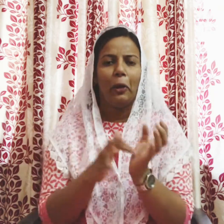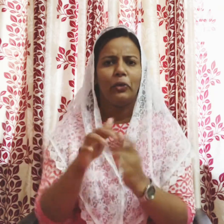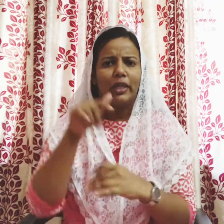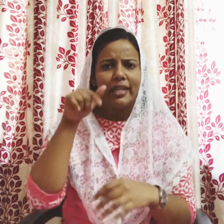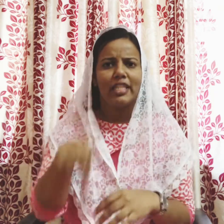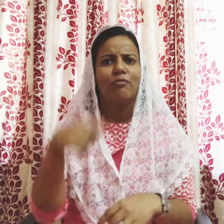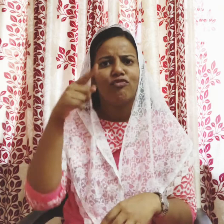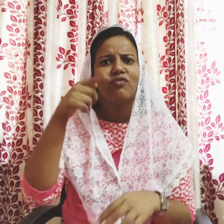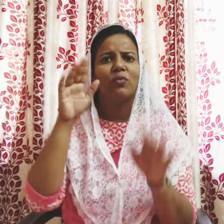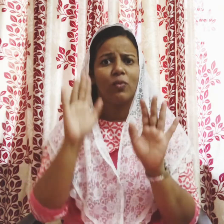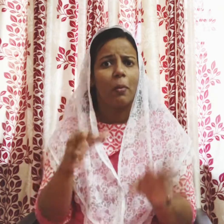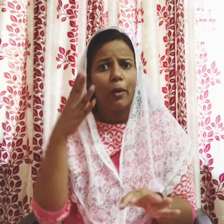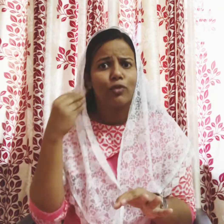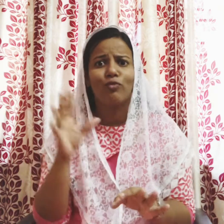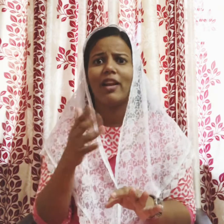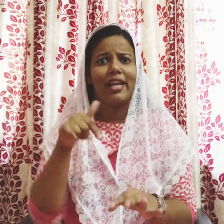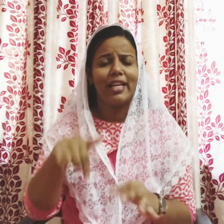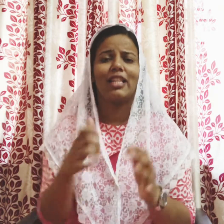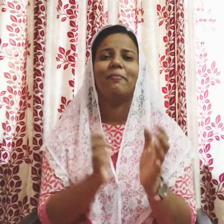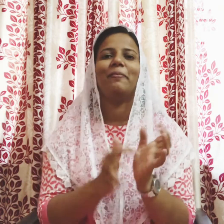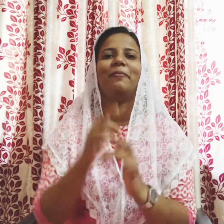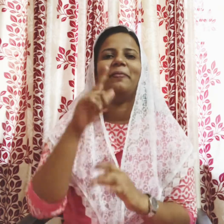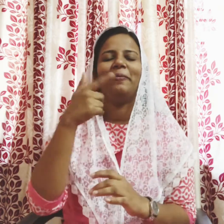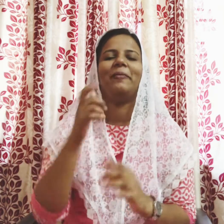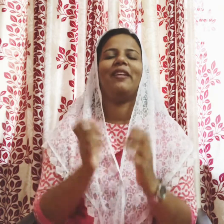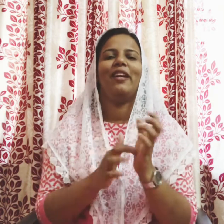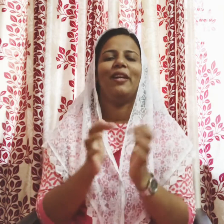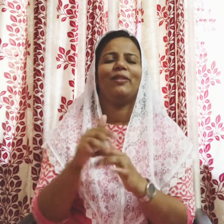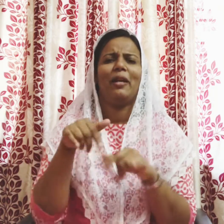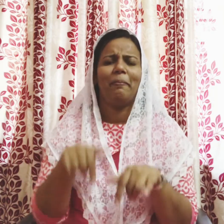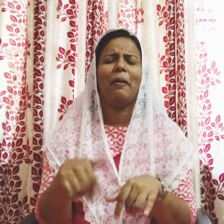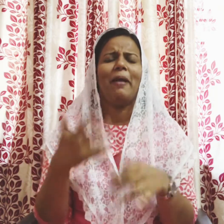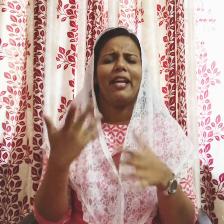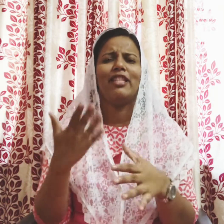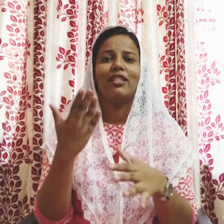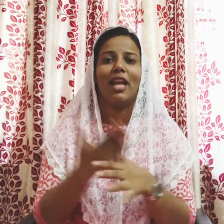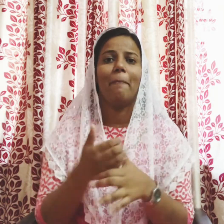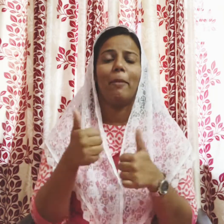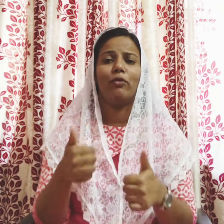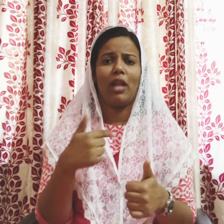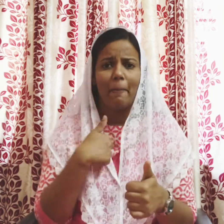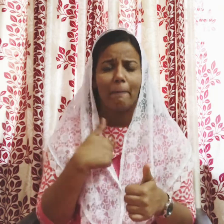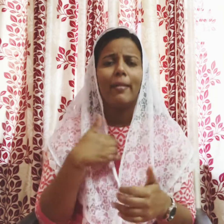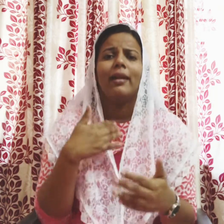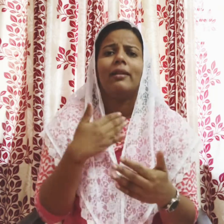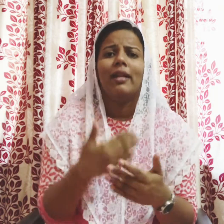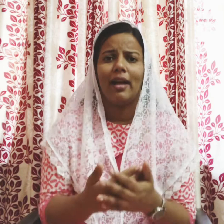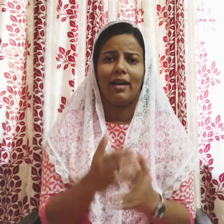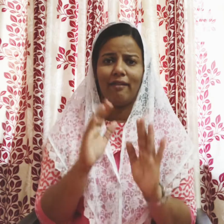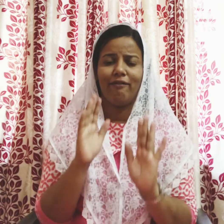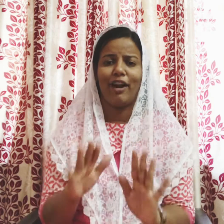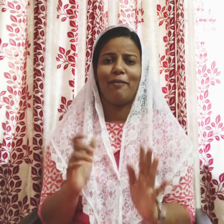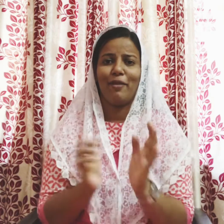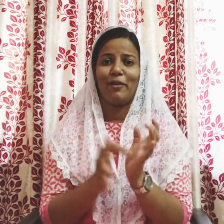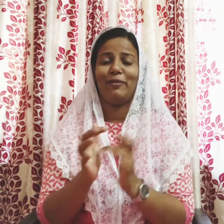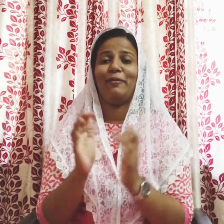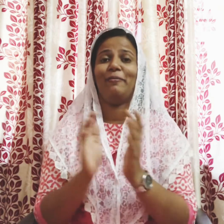വെളിപ്പെടുത്തുവാൻ വിളിക്കപ്പെട്ടവരാണ് നിങ്ങൾ. നിങ്ങളായിരിക്കുന്നിടത്ത് യേശുവിന് എന്ത് ചെയ്യുവാൻ കഴിയുമെന്ന് കാണിക്കുവാൻ വിളിക്കപ്പെട്ടവരാണ് നിങ്ങൾ. യേശുവിൻ്റെ മഹത്വം